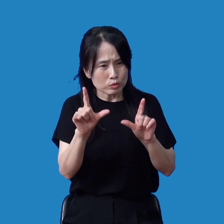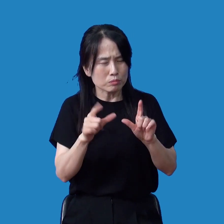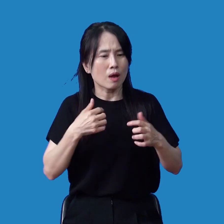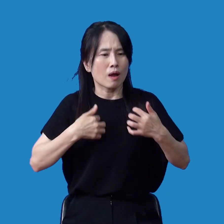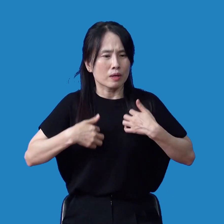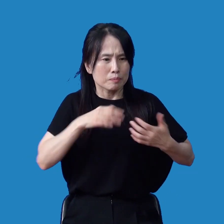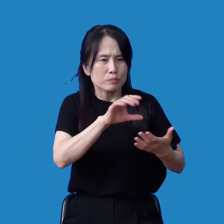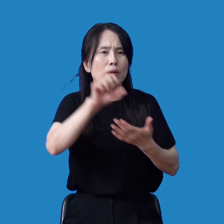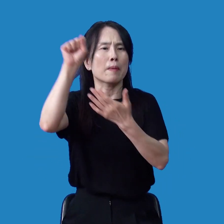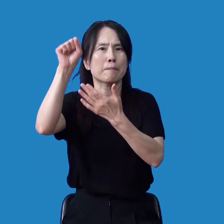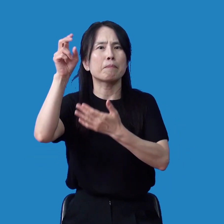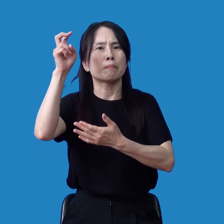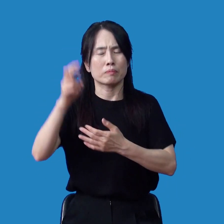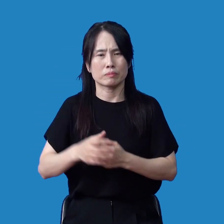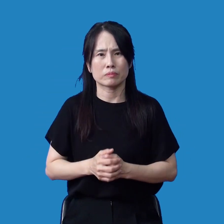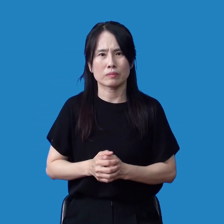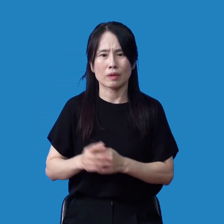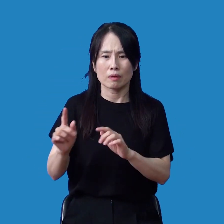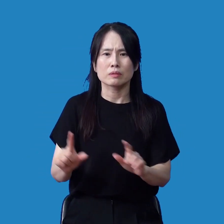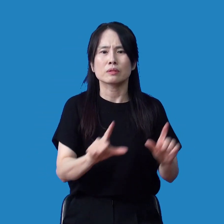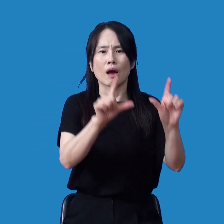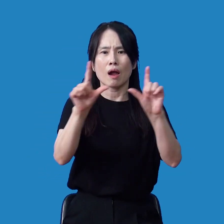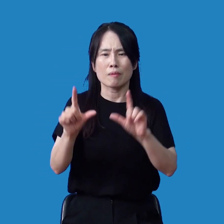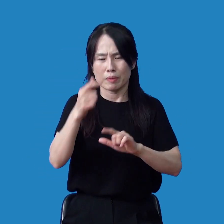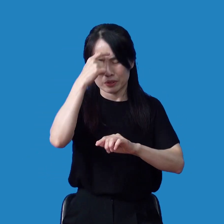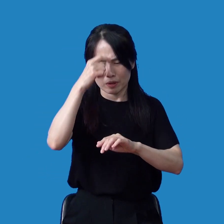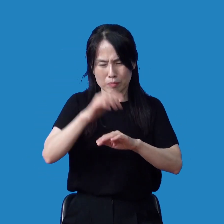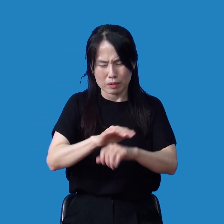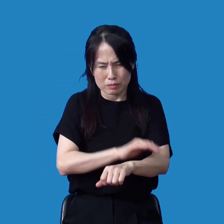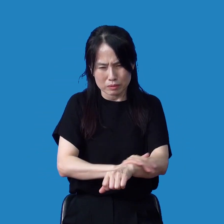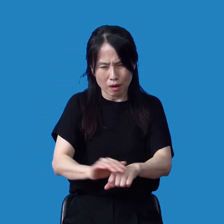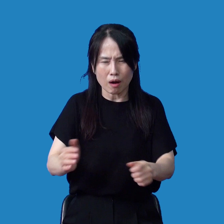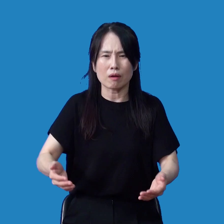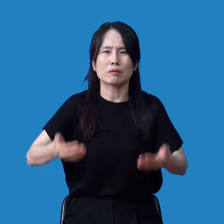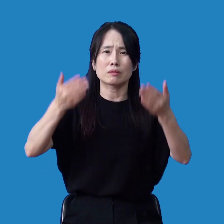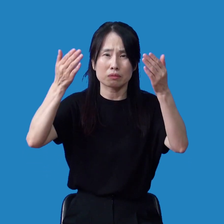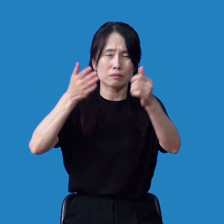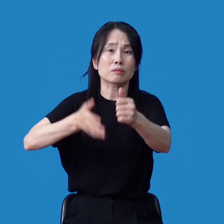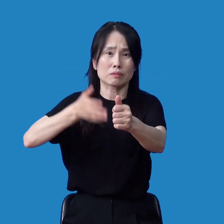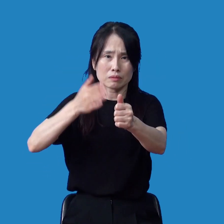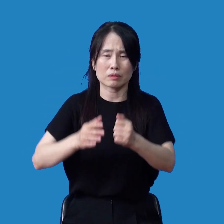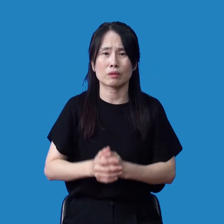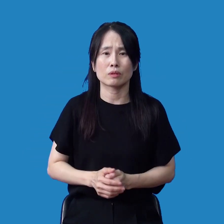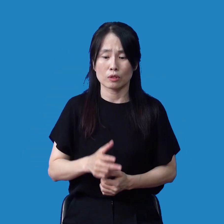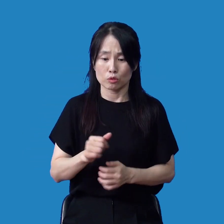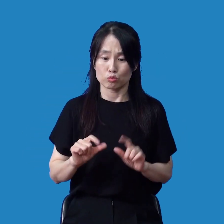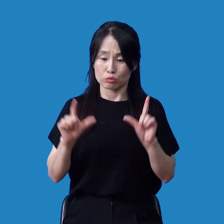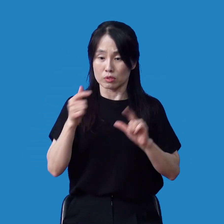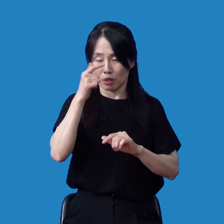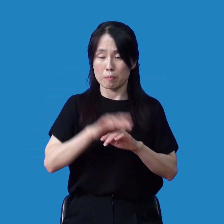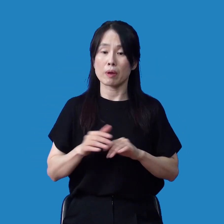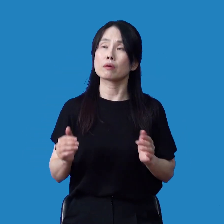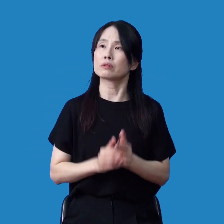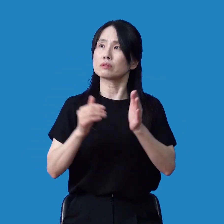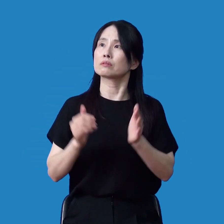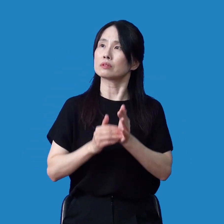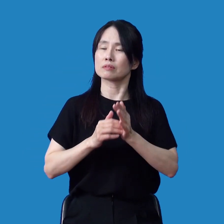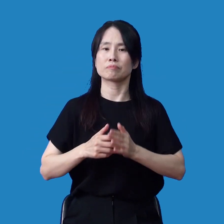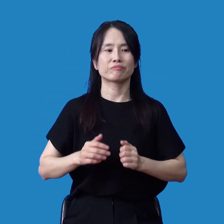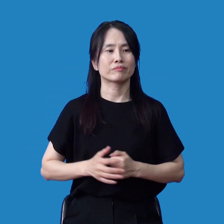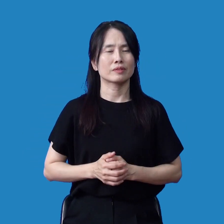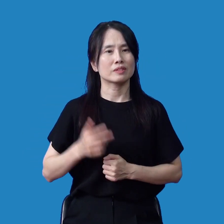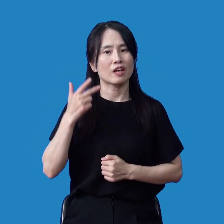우리가 그런 삶의 예배를 잘 드릴 수 있어야 되겠습니다. 오늘 주일날 예배 잘 드렸으니까 이제 이걸로 일주일